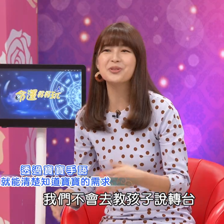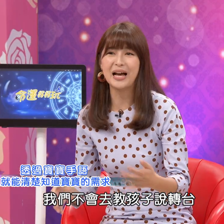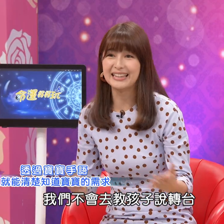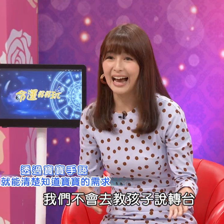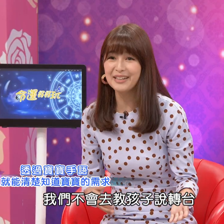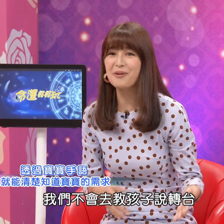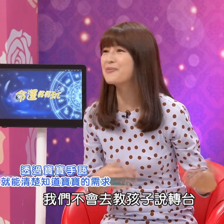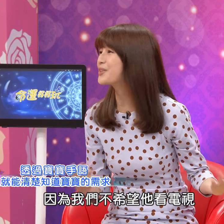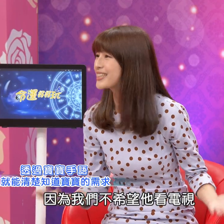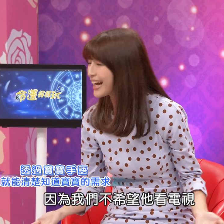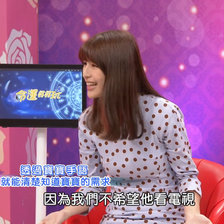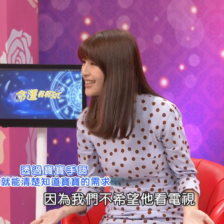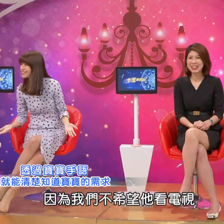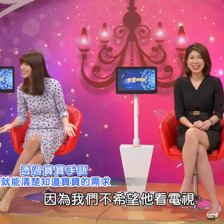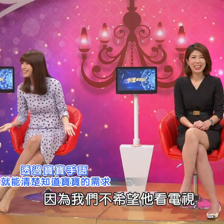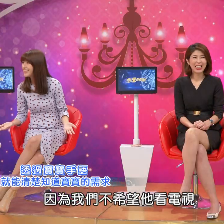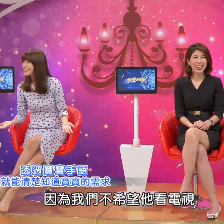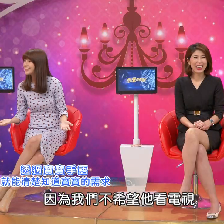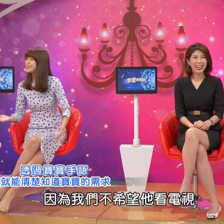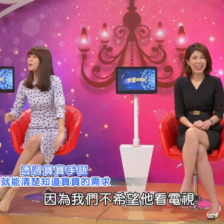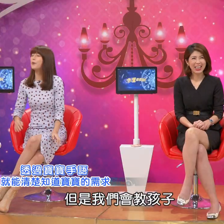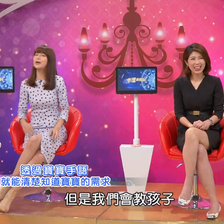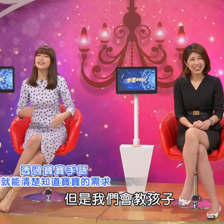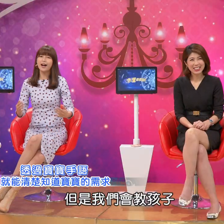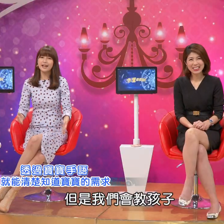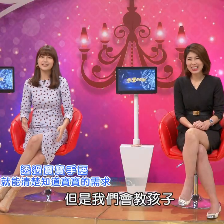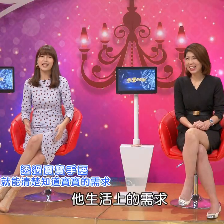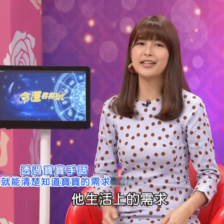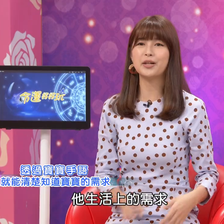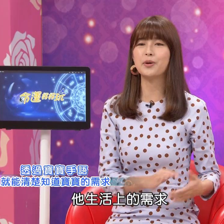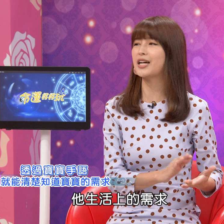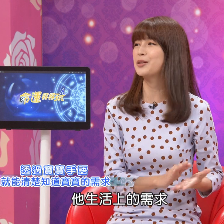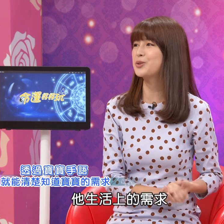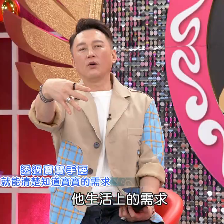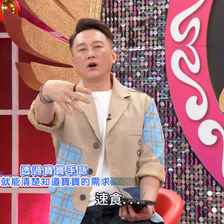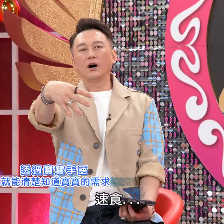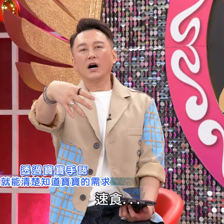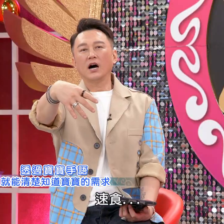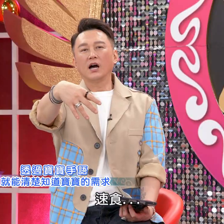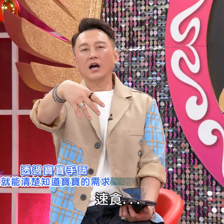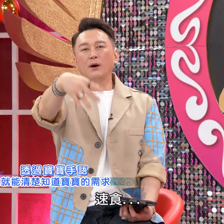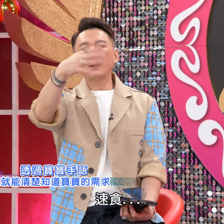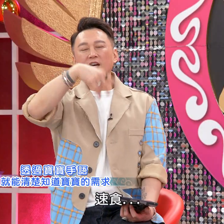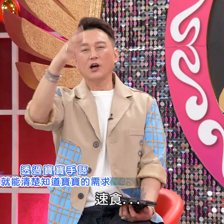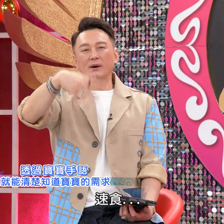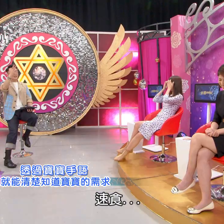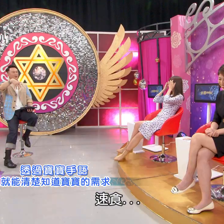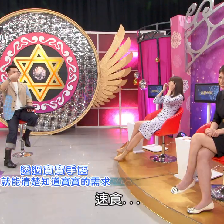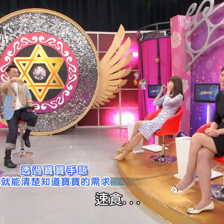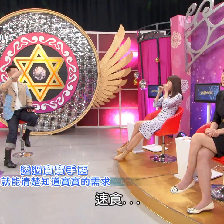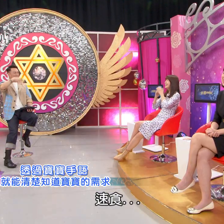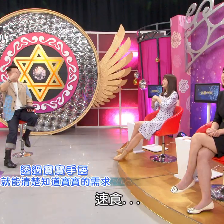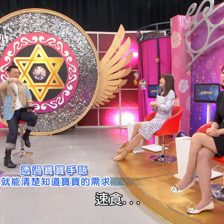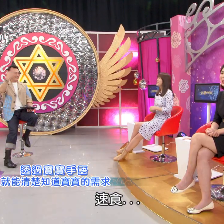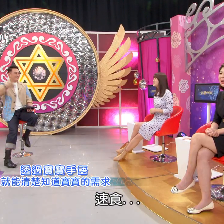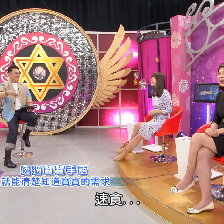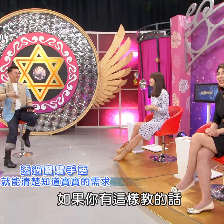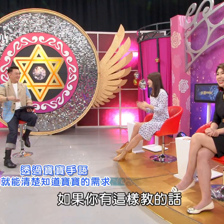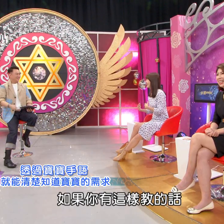轉台因為我們不希望他看電視但是我們會教孩子他生活上的需求糖果不這樣